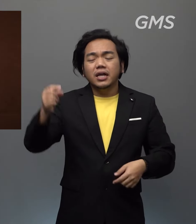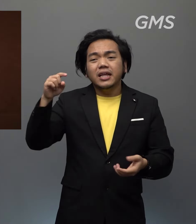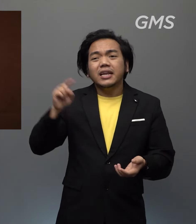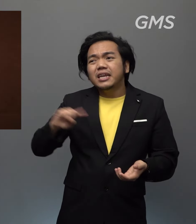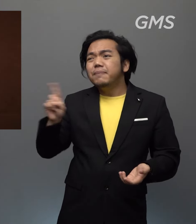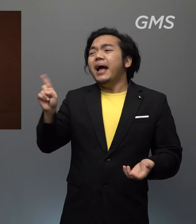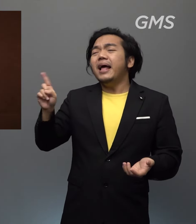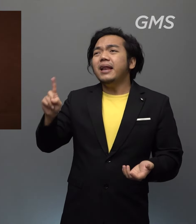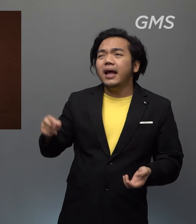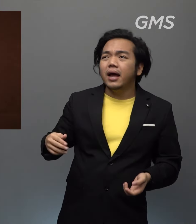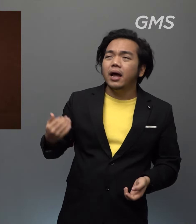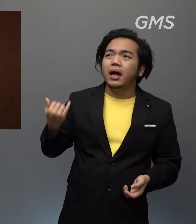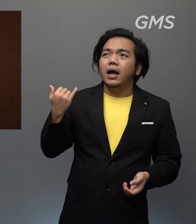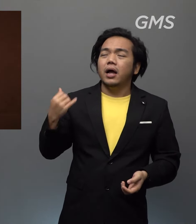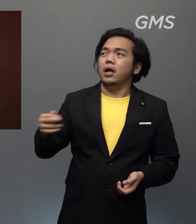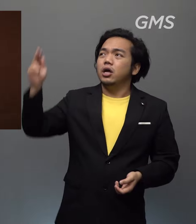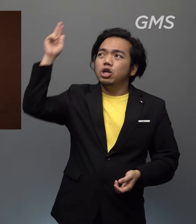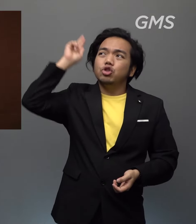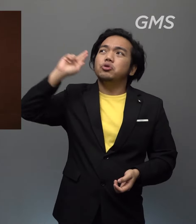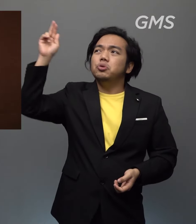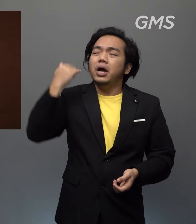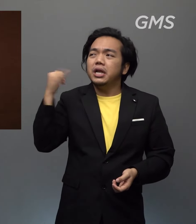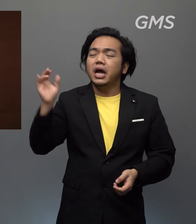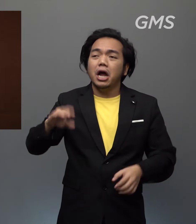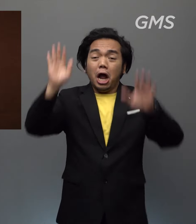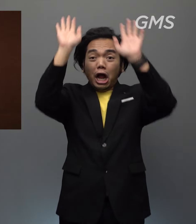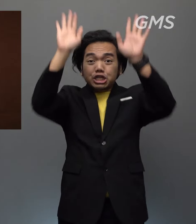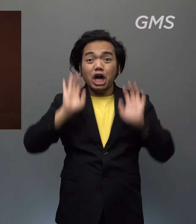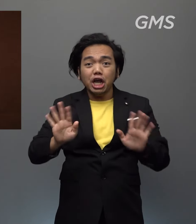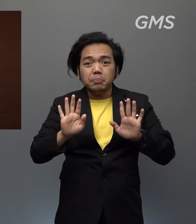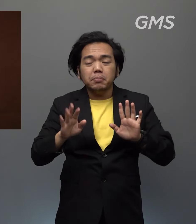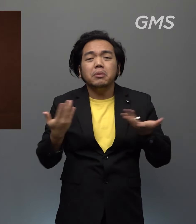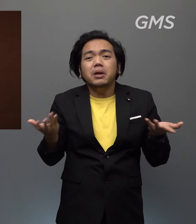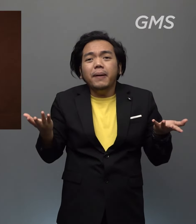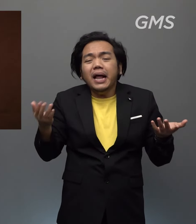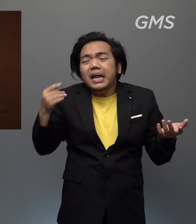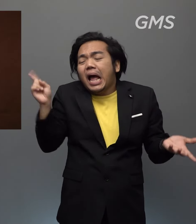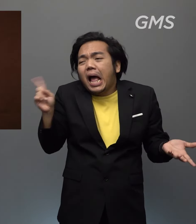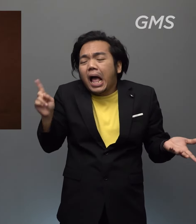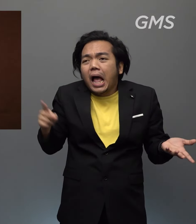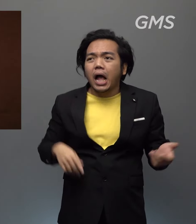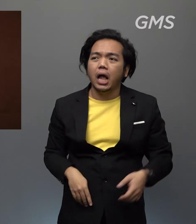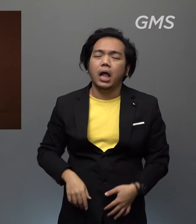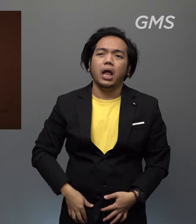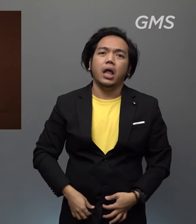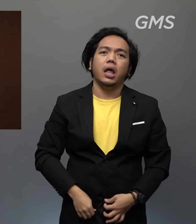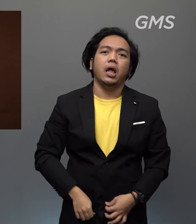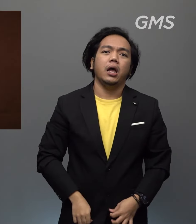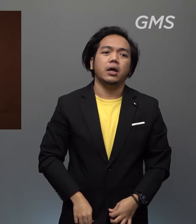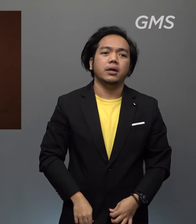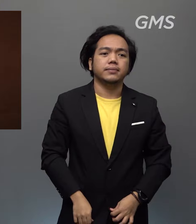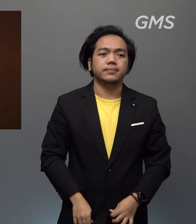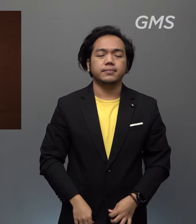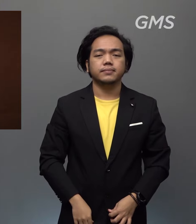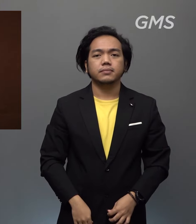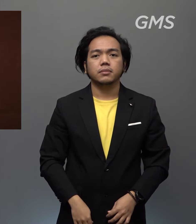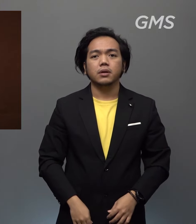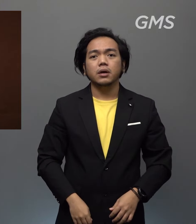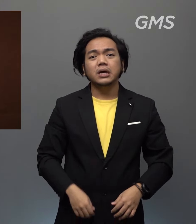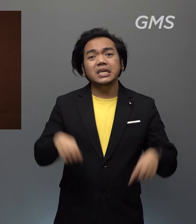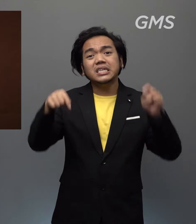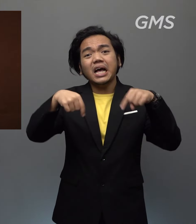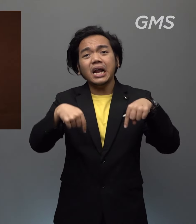ajaib, yang diceritakan oleh nenek moyang kami kepada kami? Ketika mereka berkata, bukankah Tuhan telah menuntun kita keluar dari Mesir? Tapi